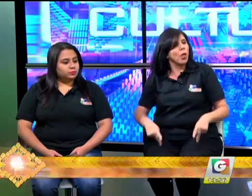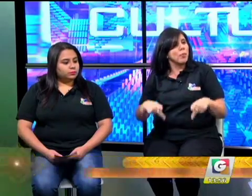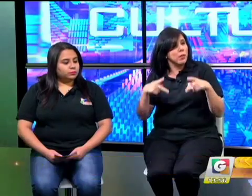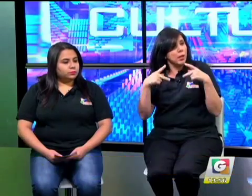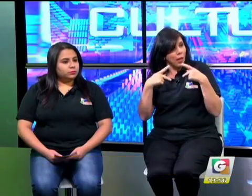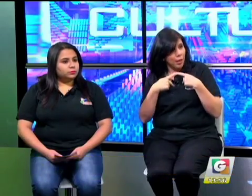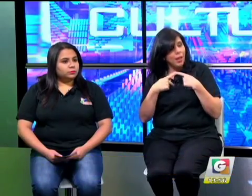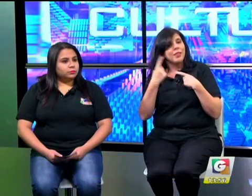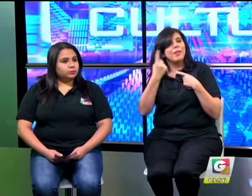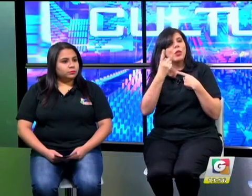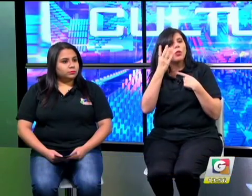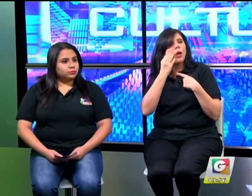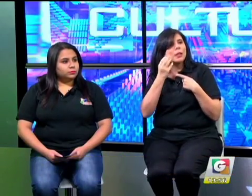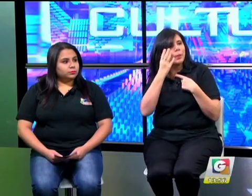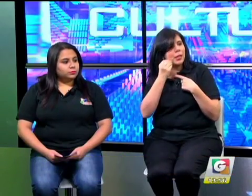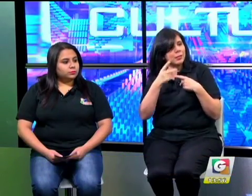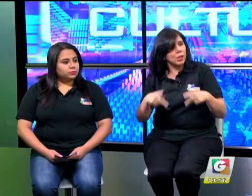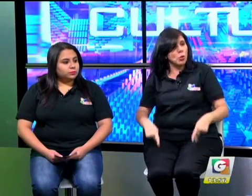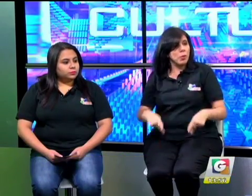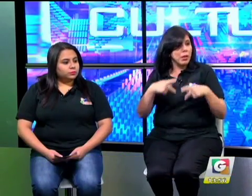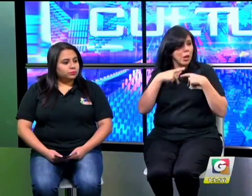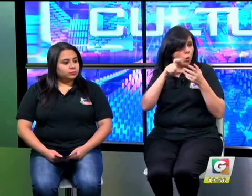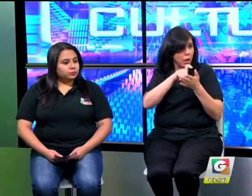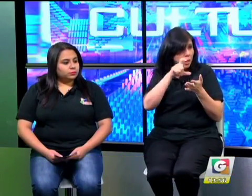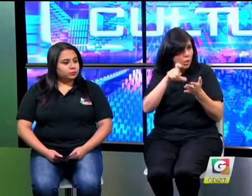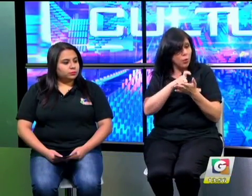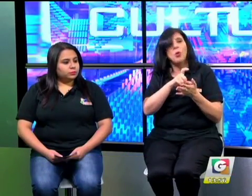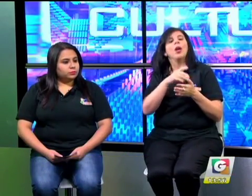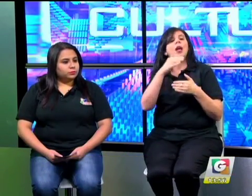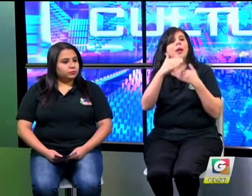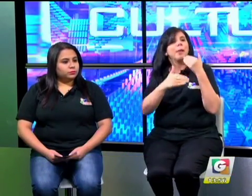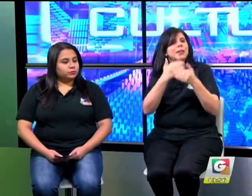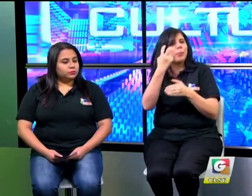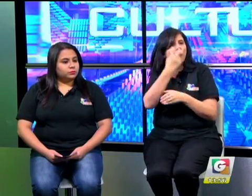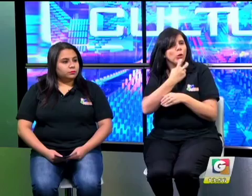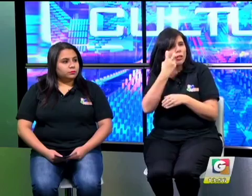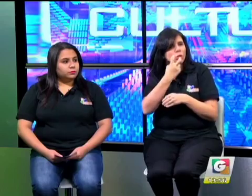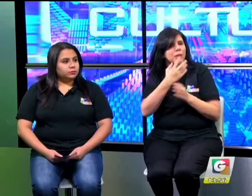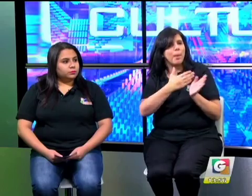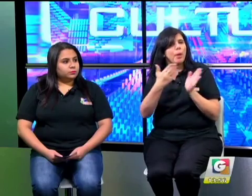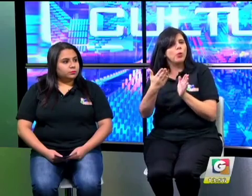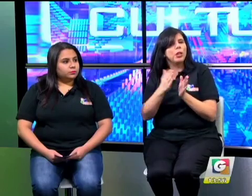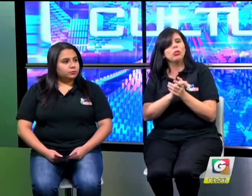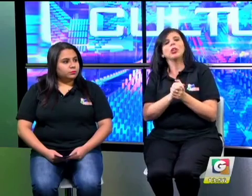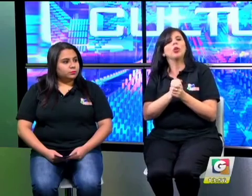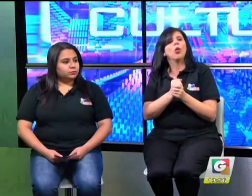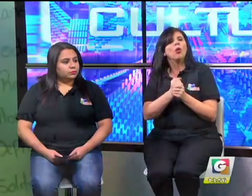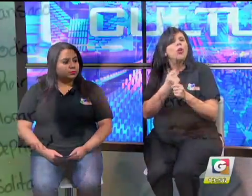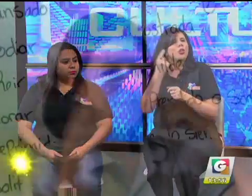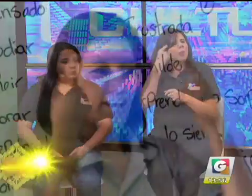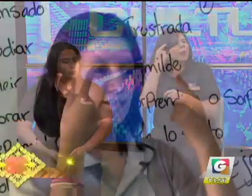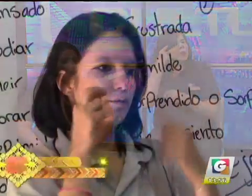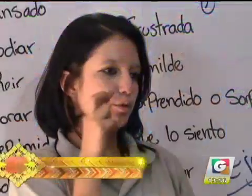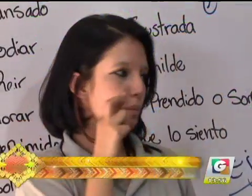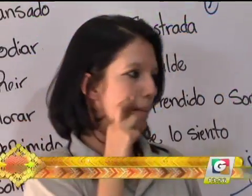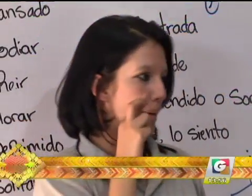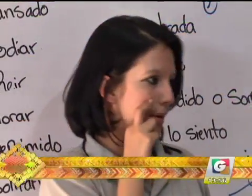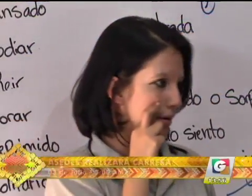mi vida. Debido a toda la experiencia que yo viví en el colegio, pasé por procesos terapéuticos y todo, yo pensaba que el sordo no